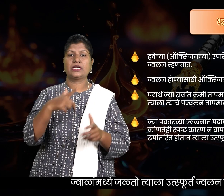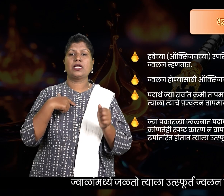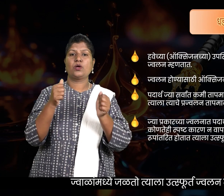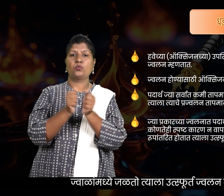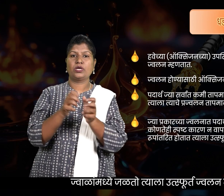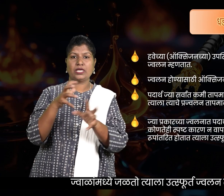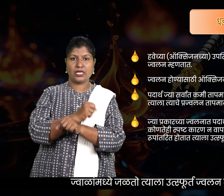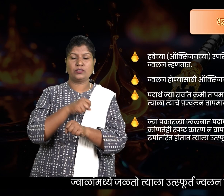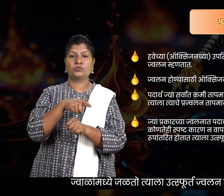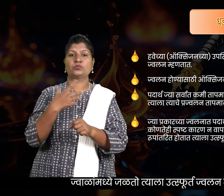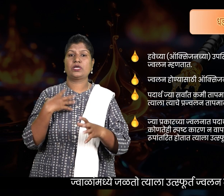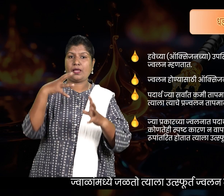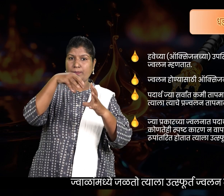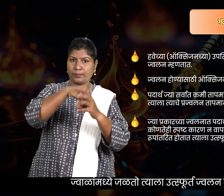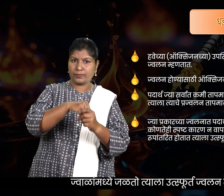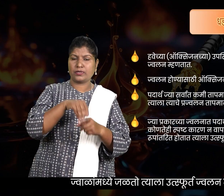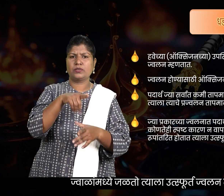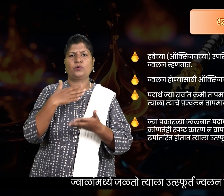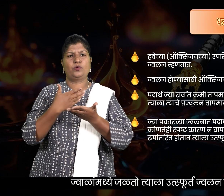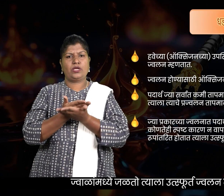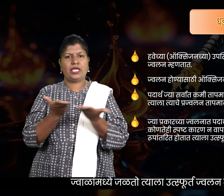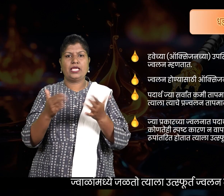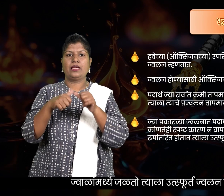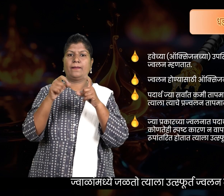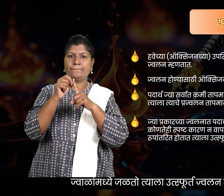ज्वाळांमध्ये जळतो त्याला उत्स्फूर्त ज्वलन म्हणतात.